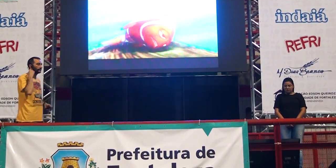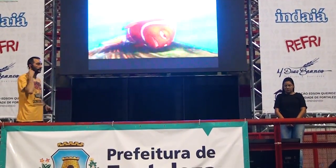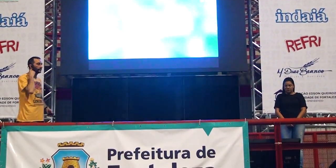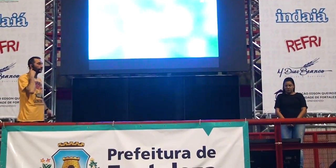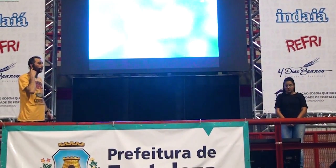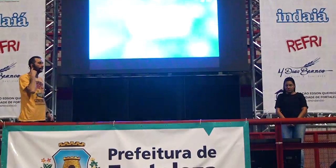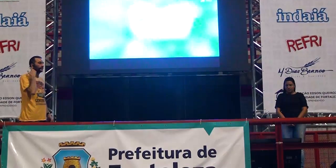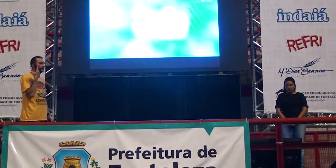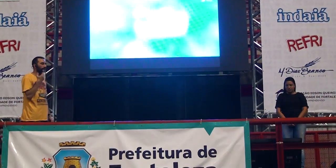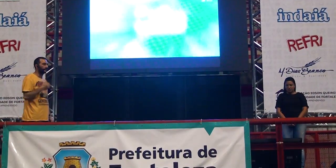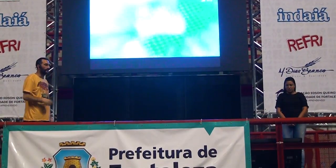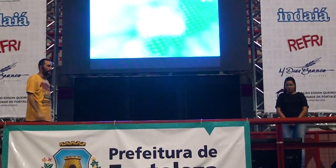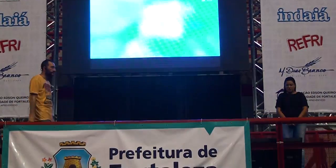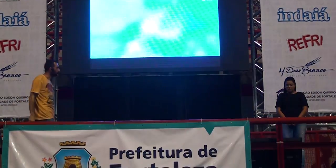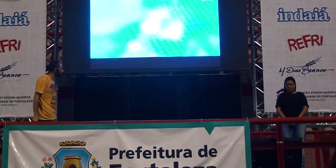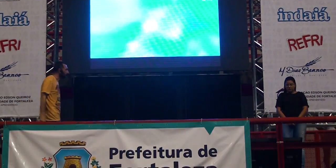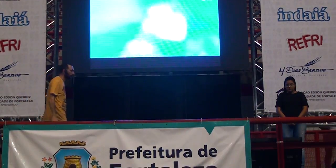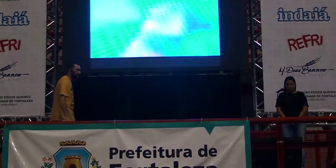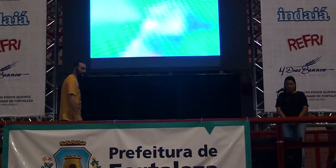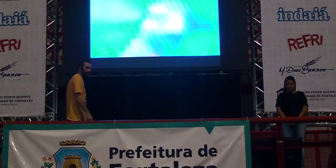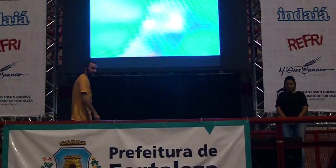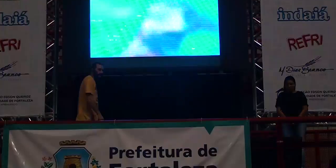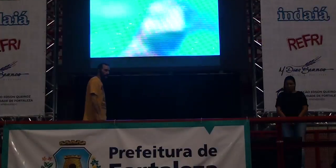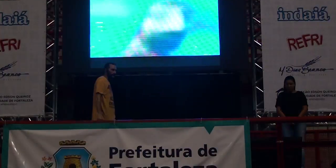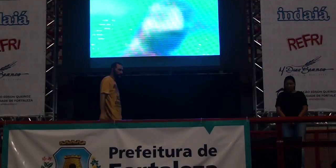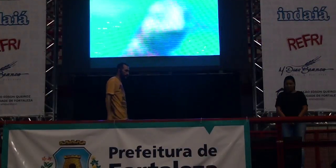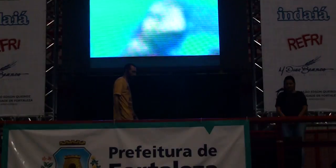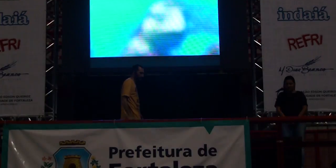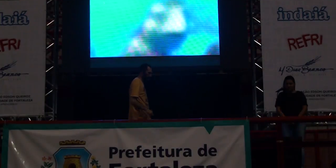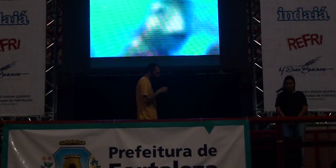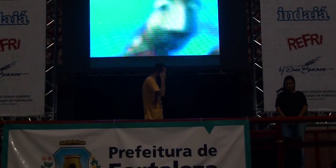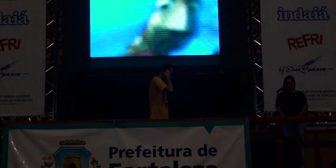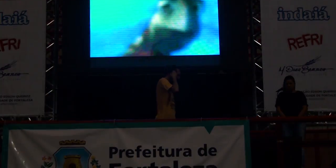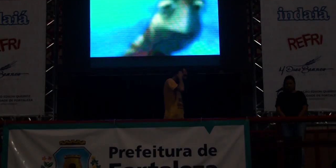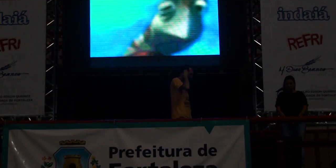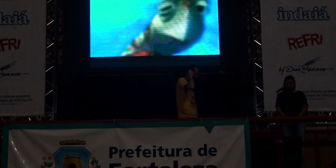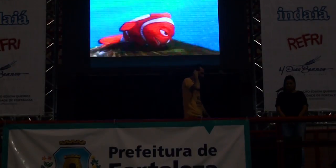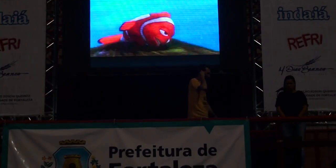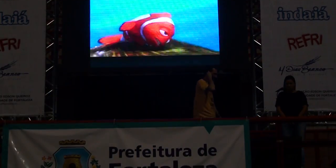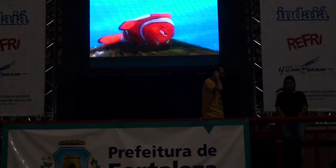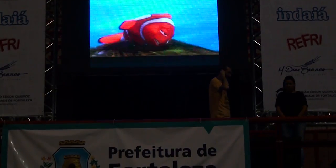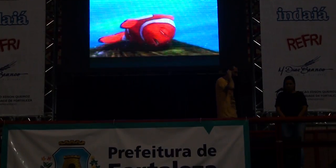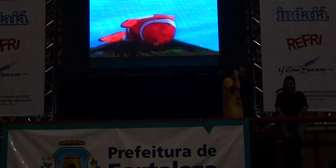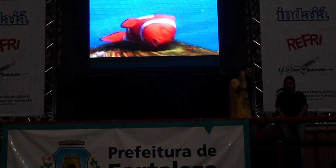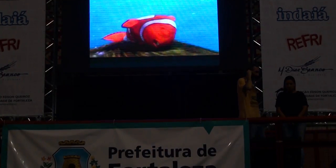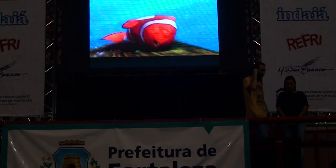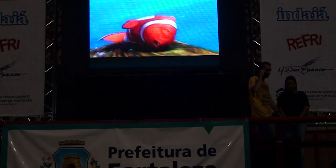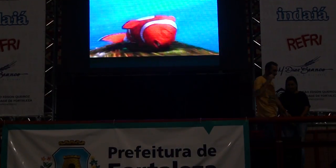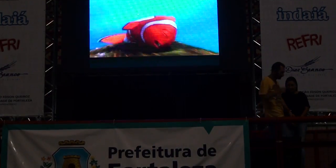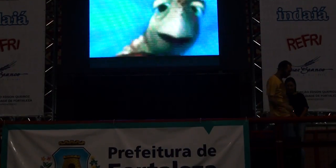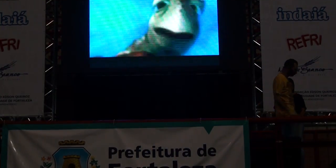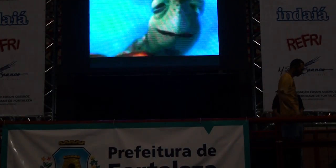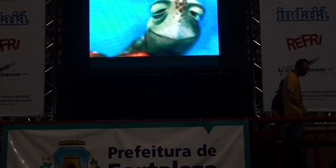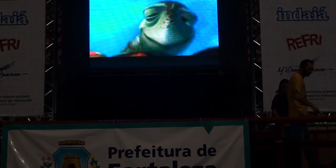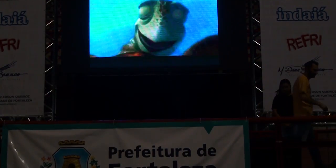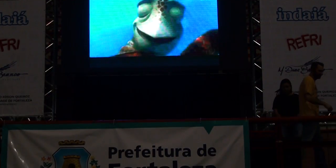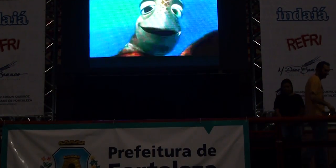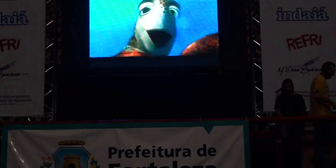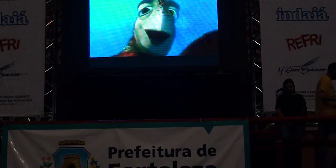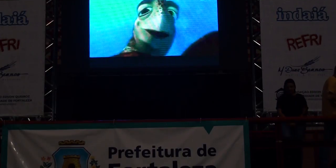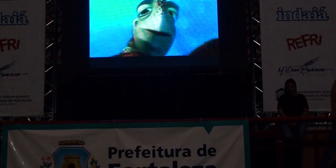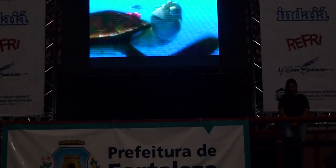Irmão, concentra, irmão. Irmão. Tá vivo? E